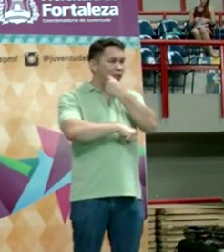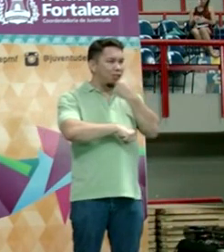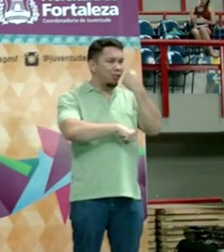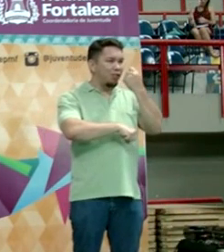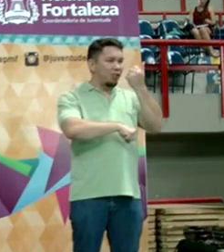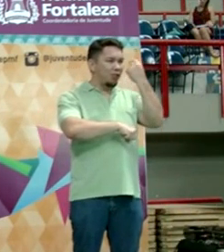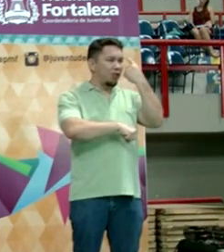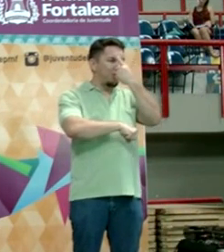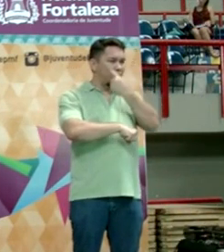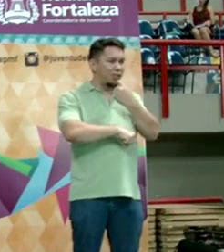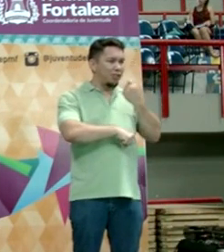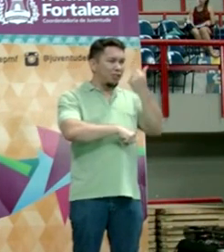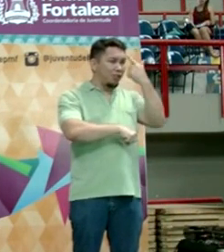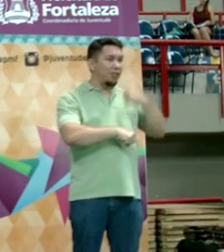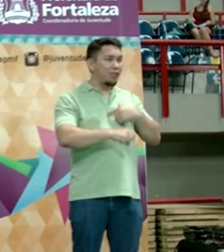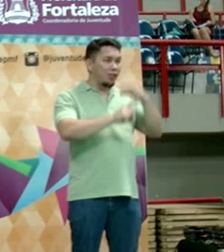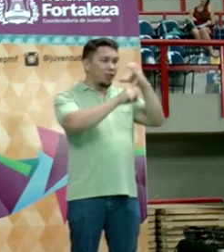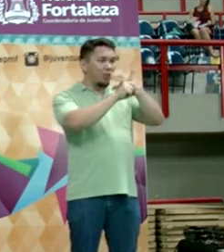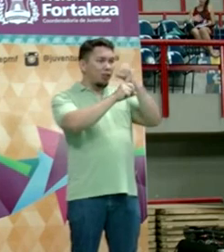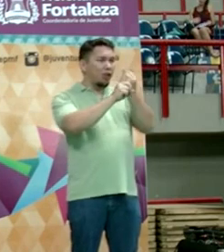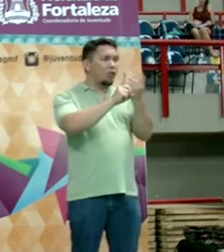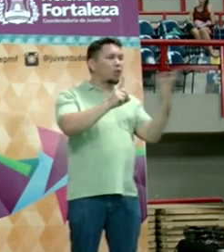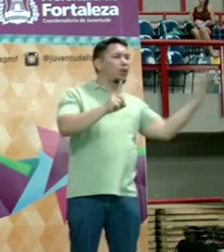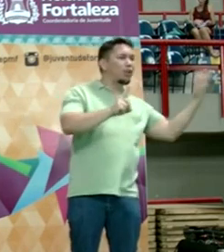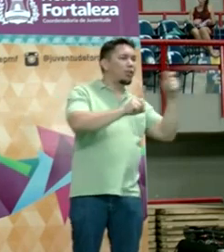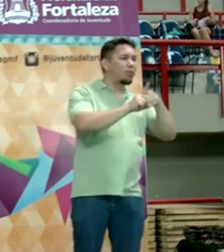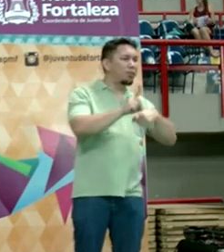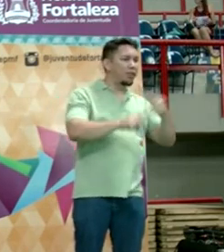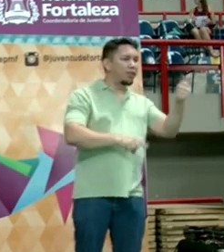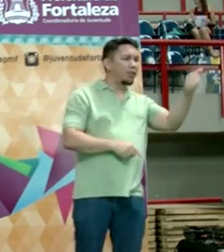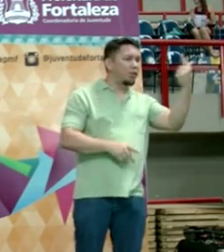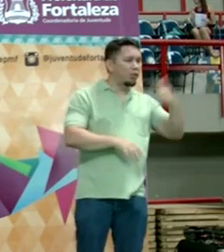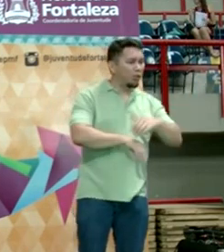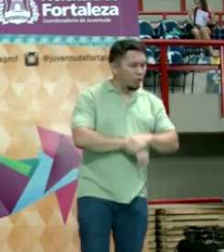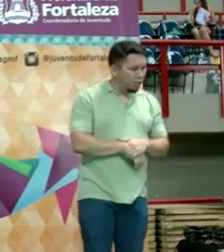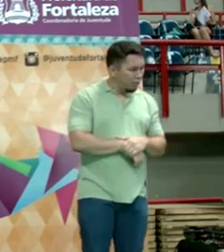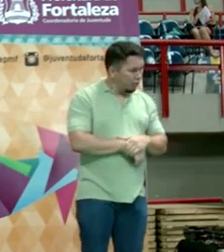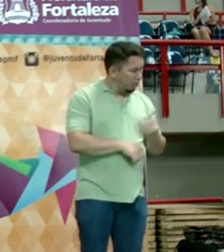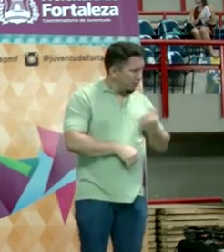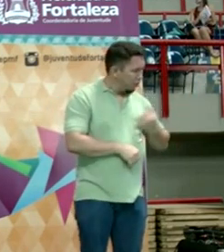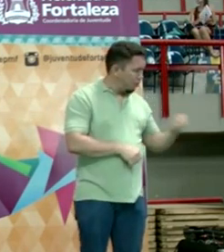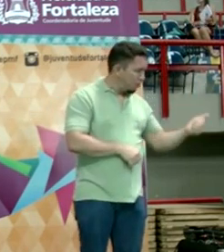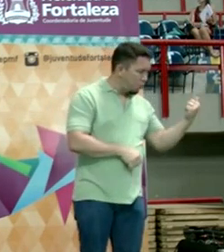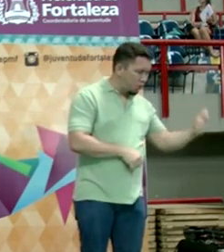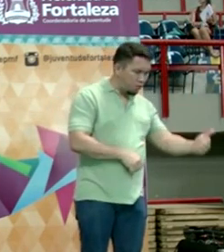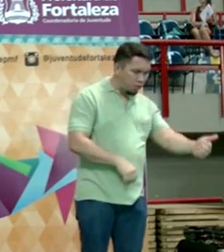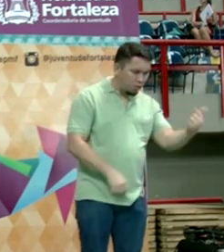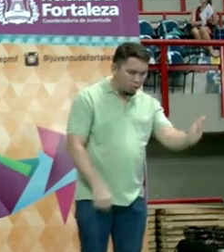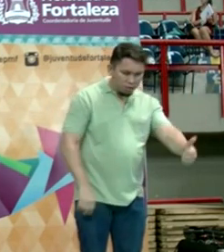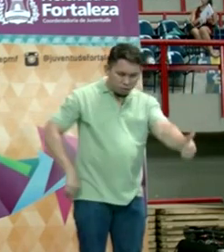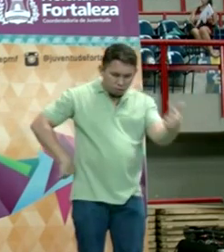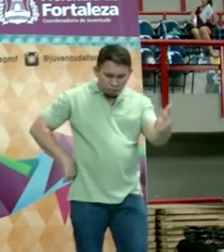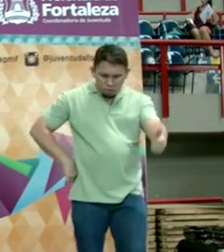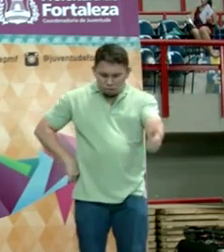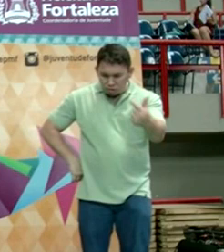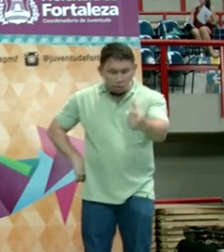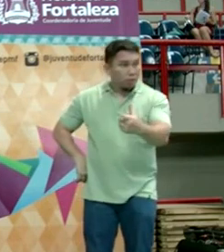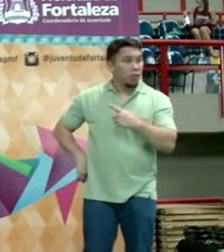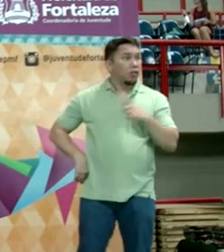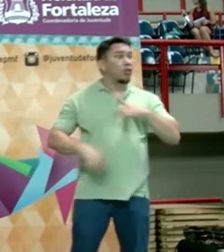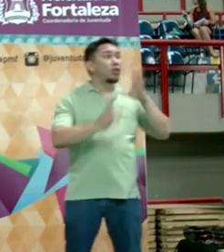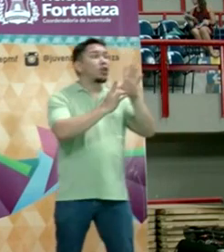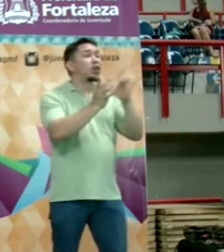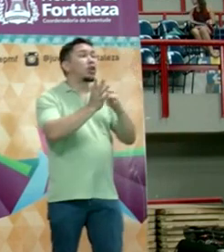horas. O calendário tem 12 meses. O calendário tem 12 meses. Jesus